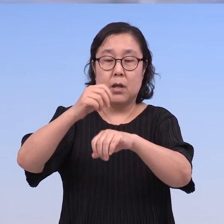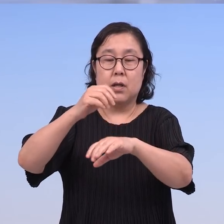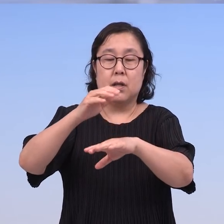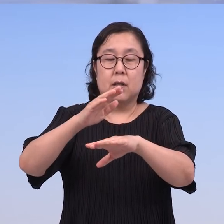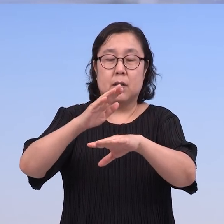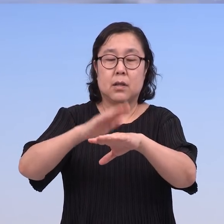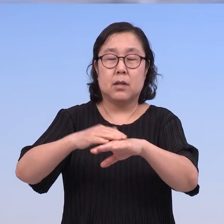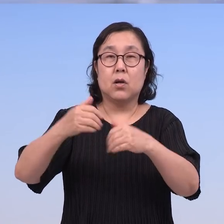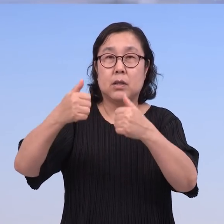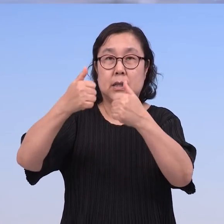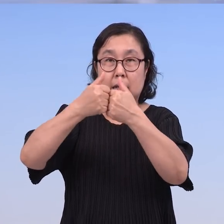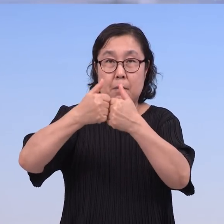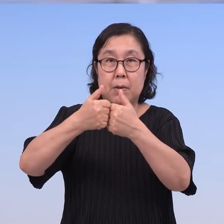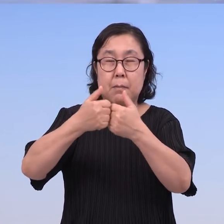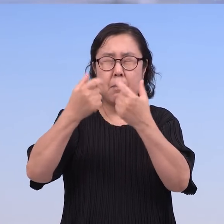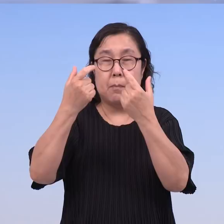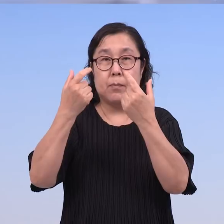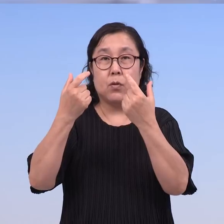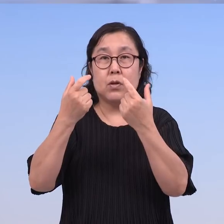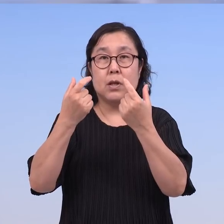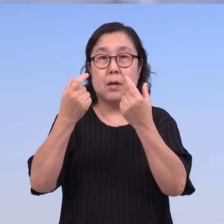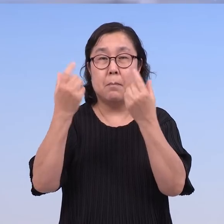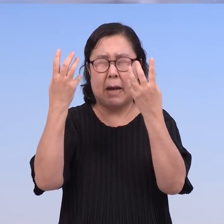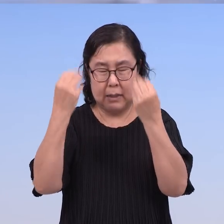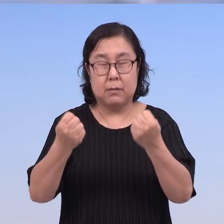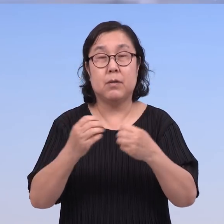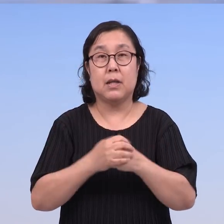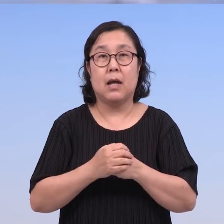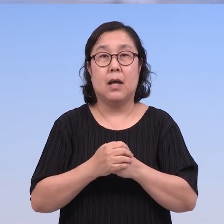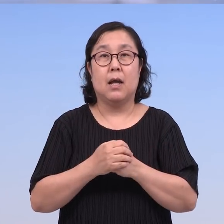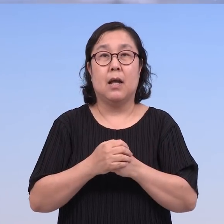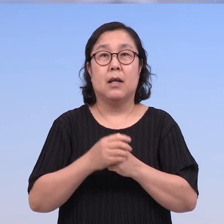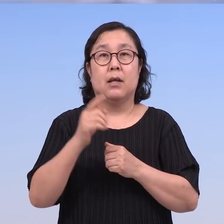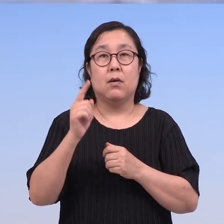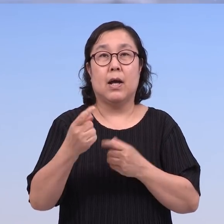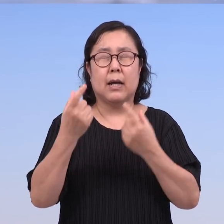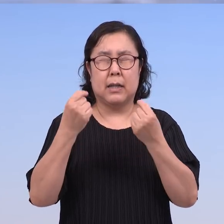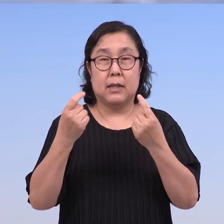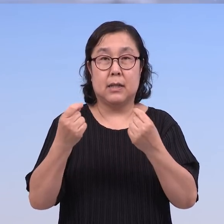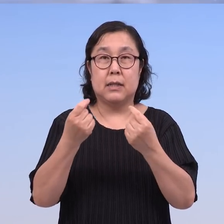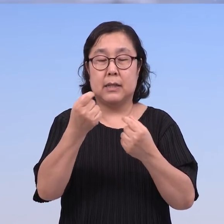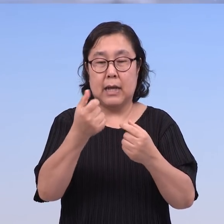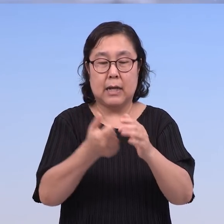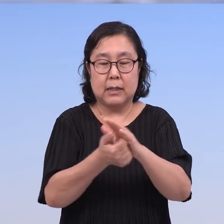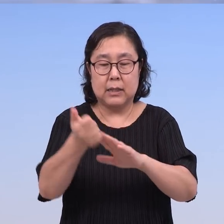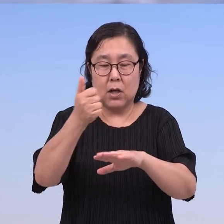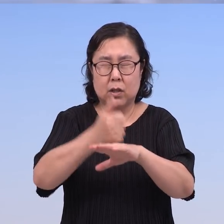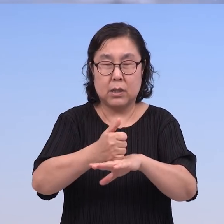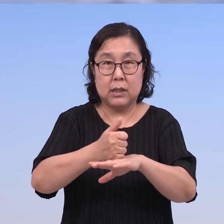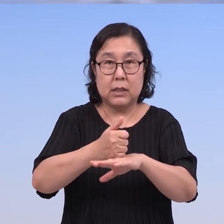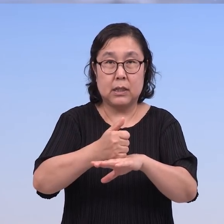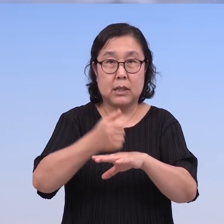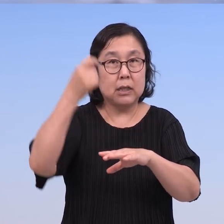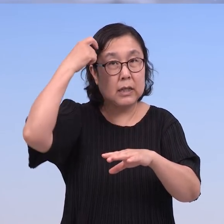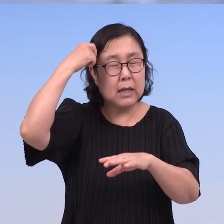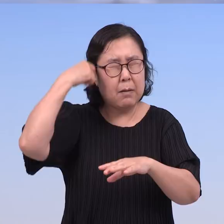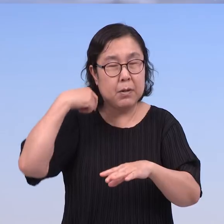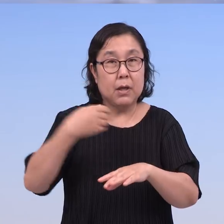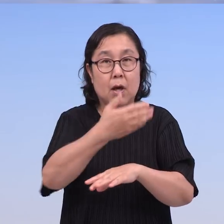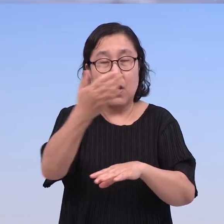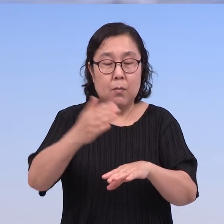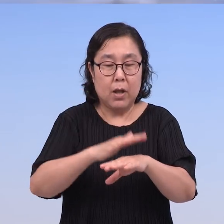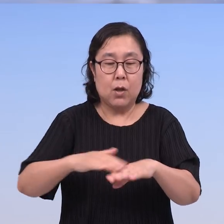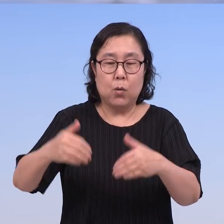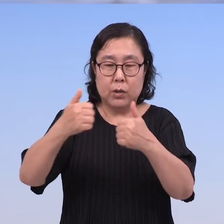누적된 작은 성취감이 참 많은 사람이에요. 이번 특세에 이런 작은 성취감이 여러분의 도전과